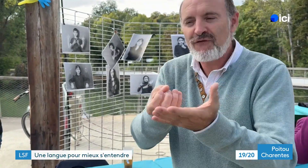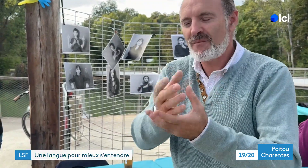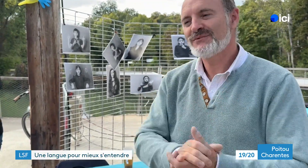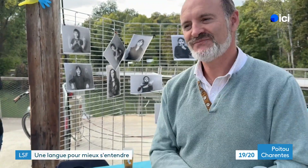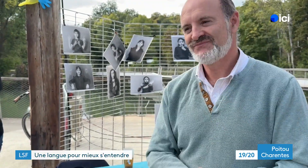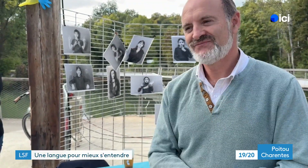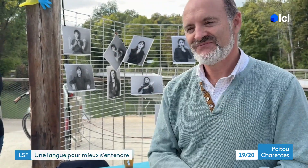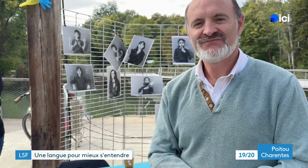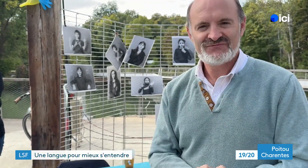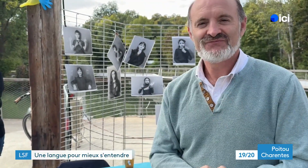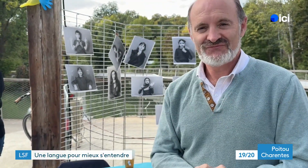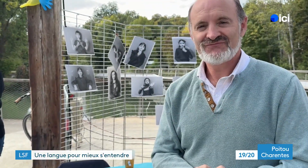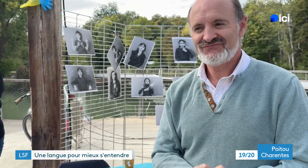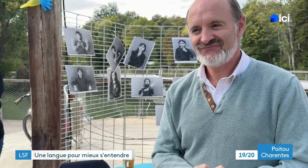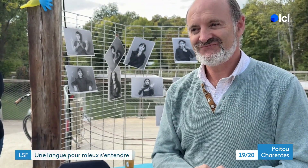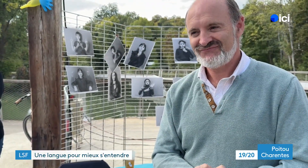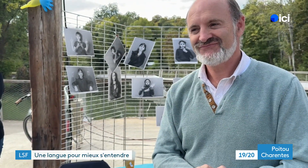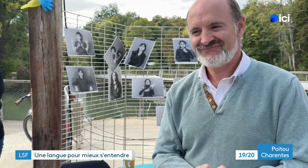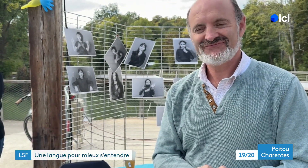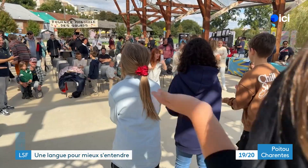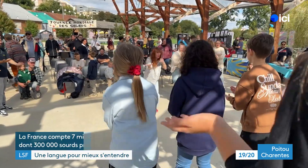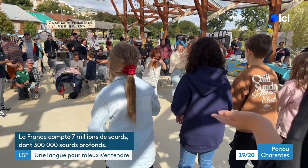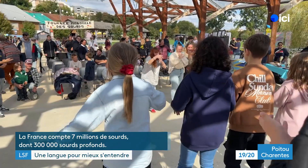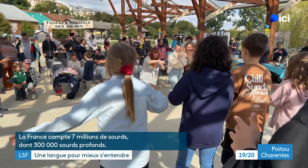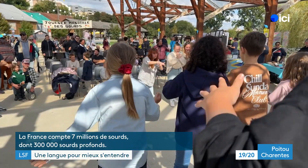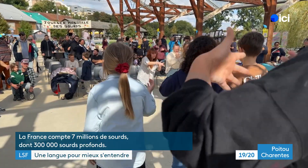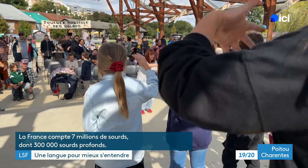est prête et disponible pour l'information. La France compte 7